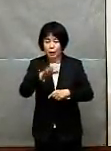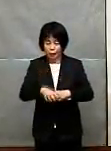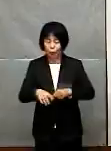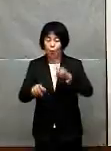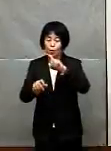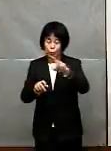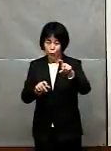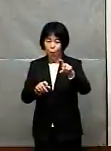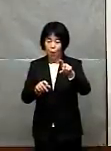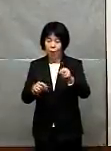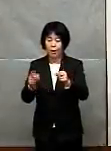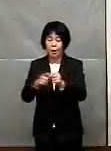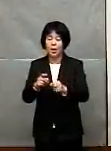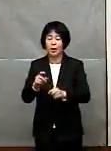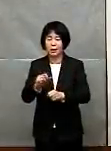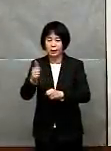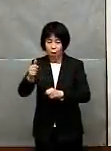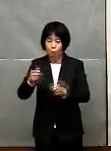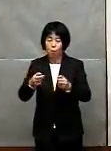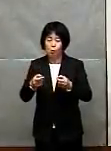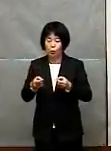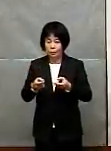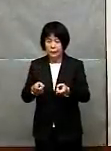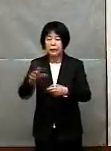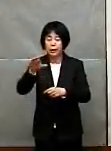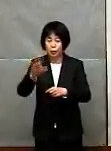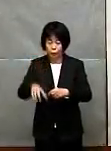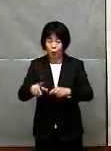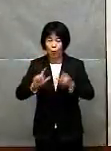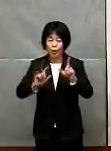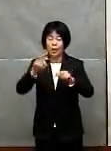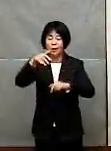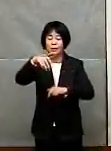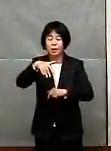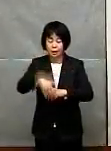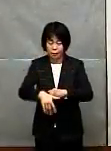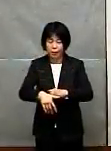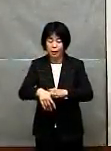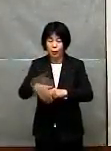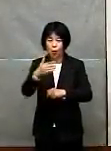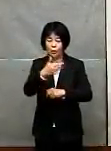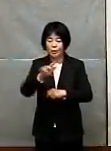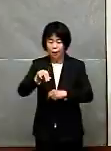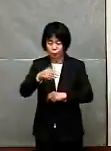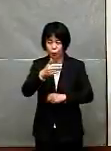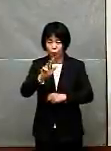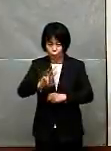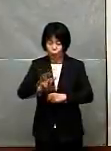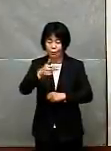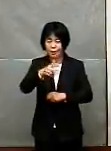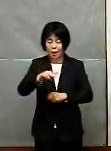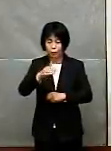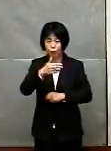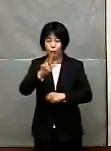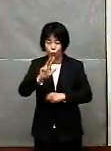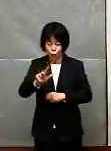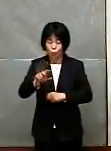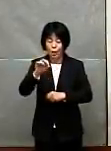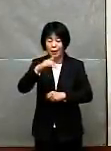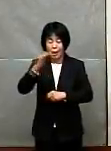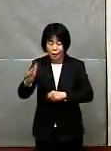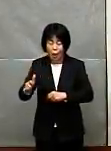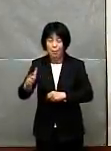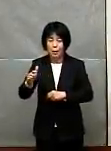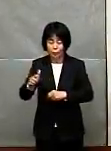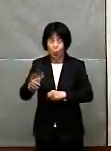温泉スキー場、東根市の黒節高原スノーパークジャングルジャングル、金山町のグ